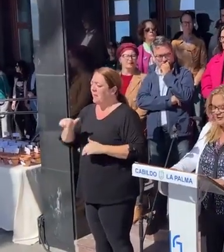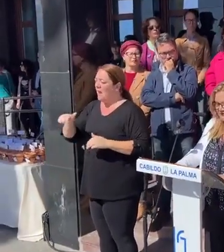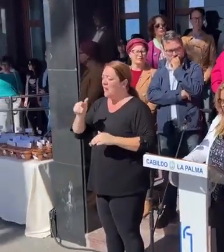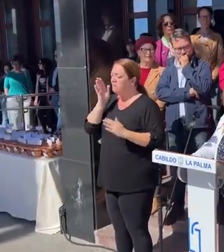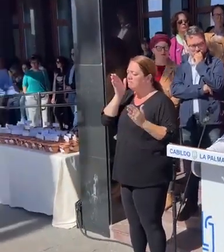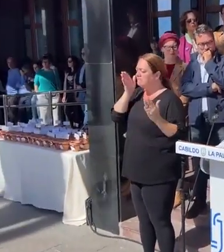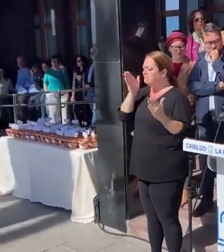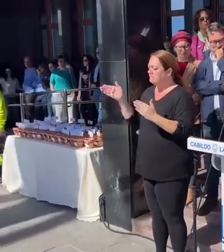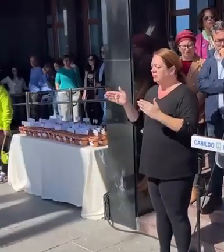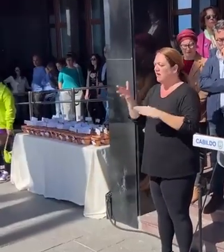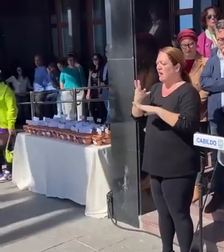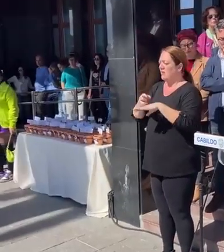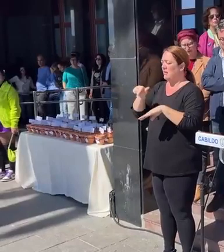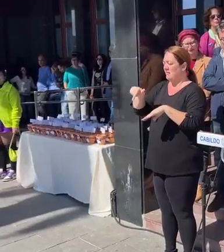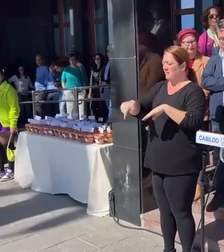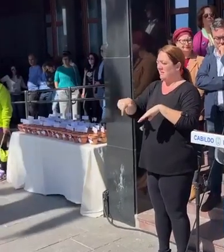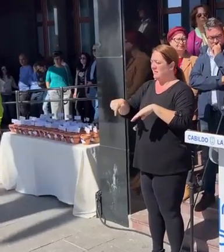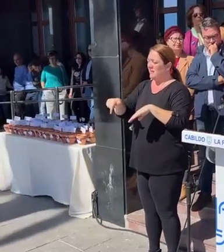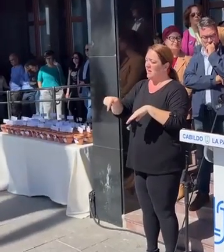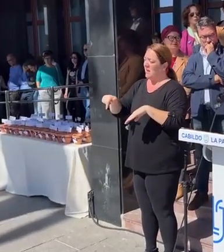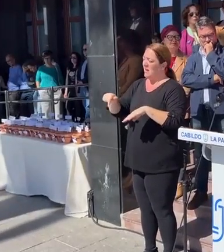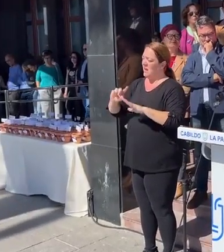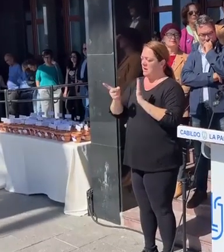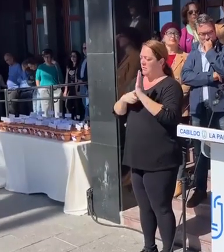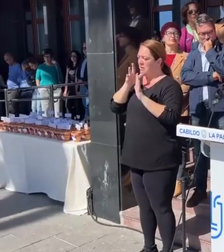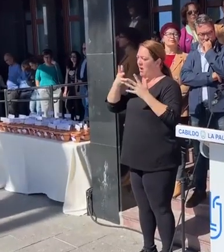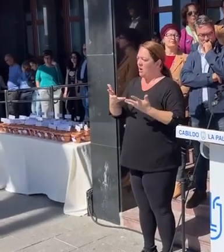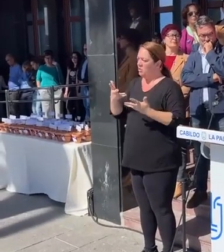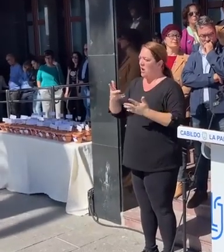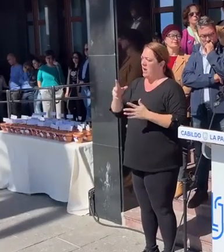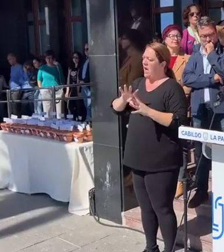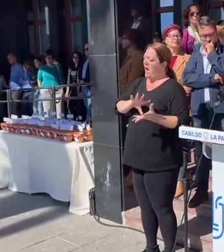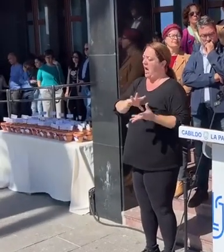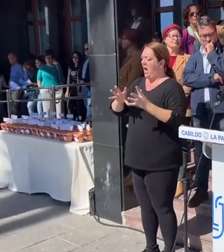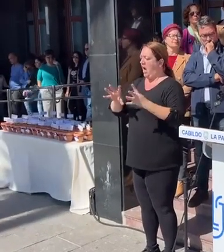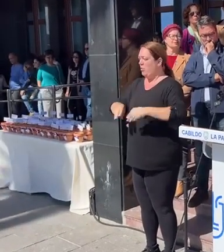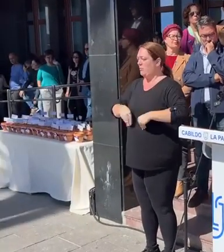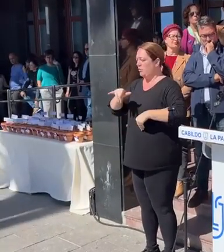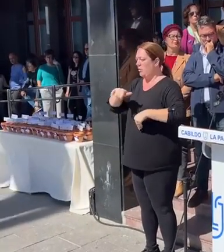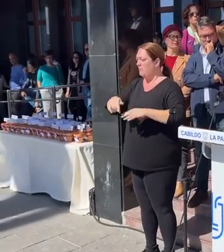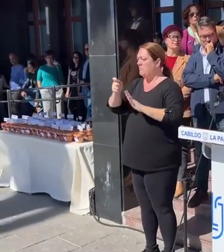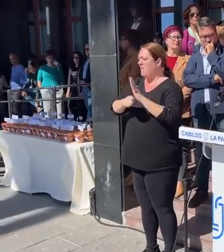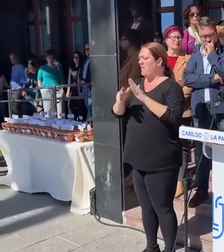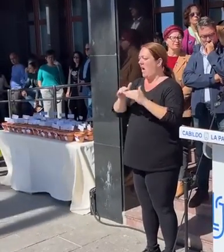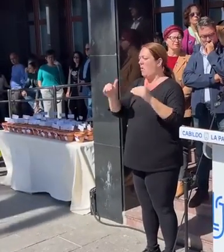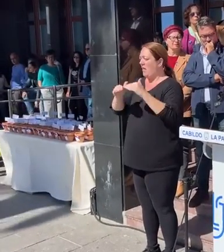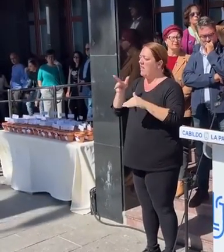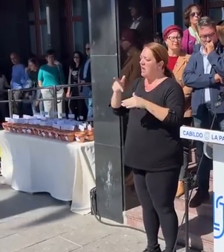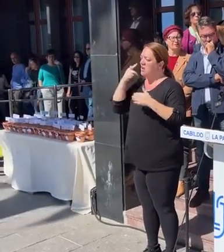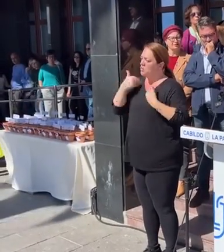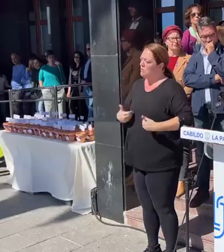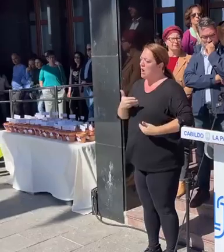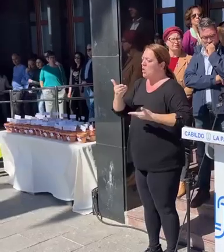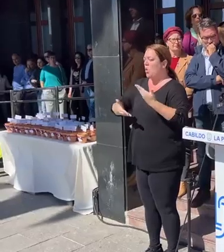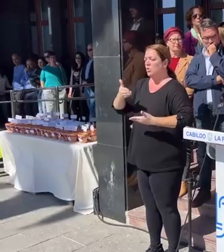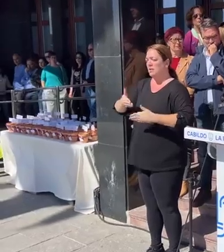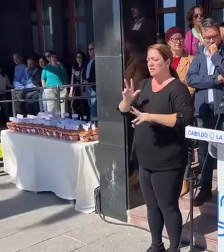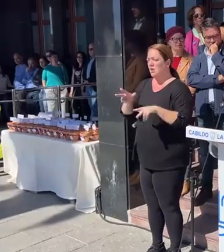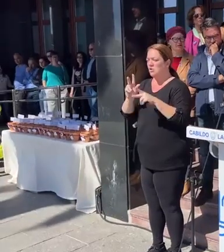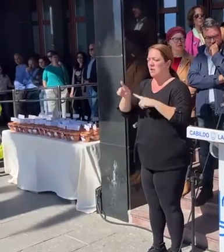foco en la aplicación de la normativa vigente y en la adopción y desarrollo de las medidas de igualdad, derechos humanos, justicia